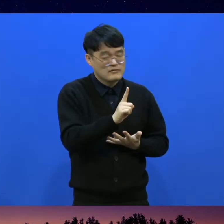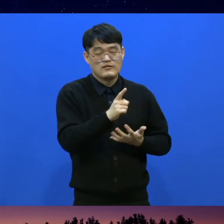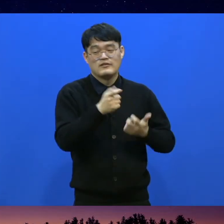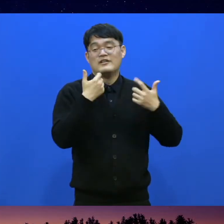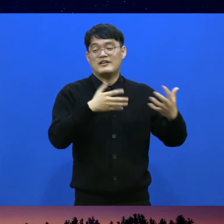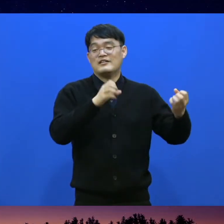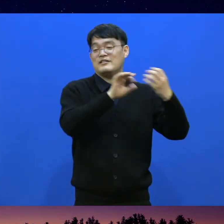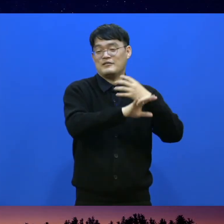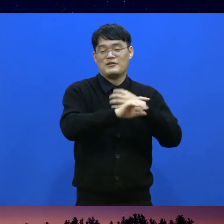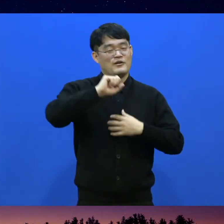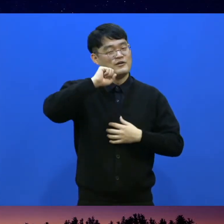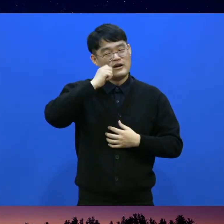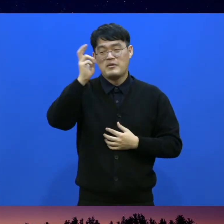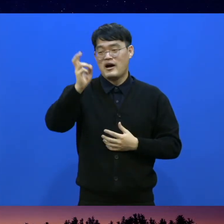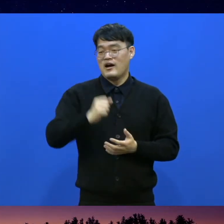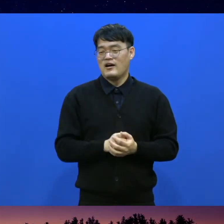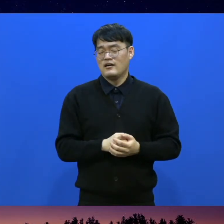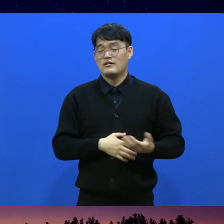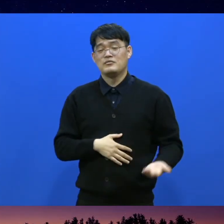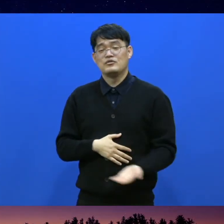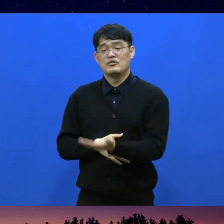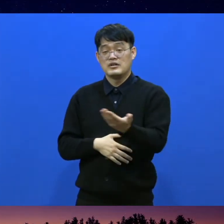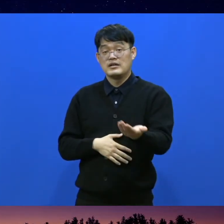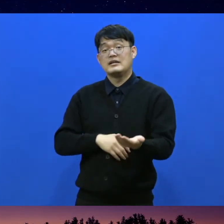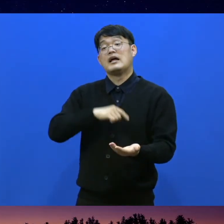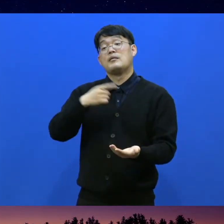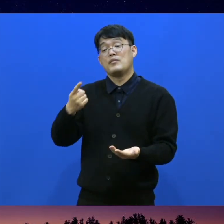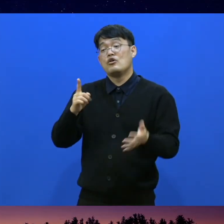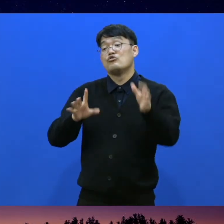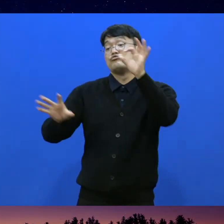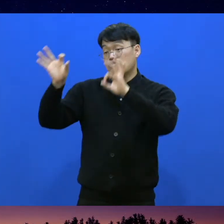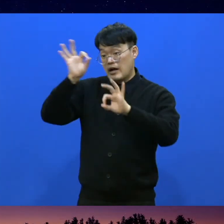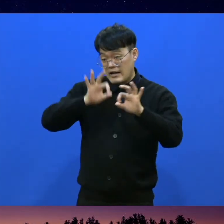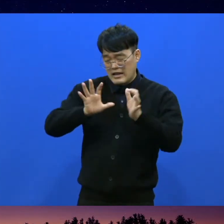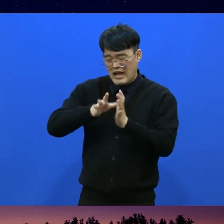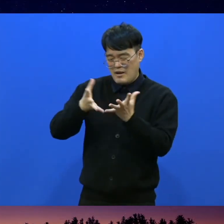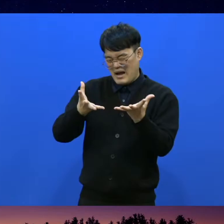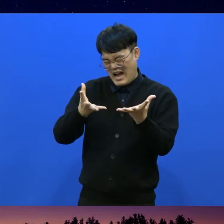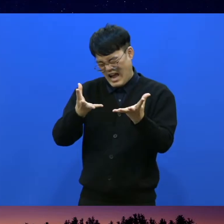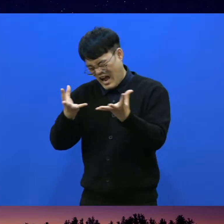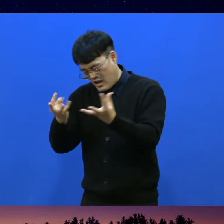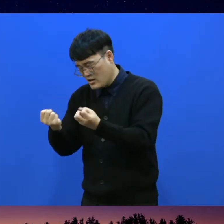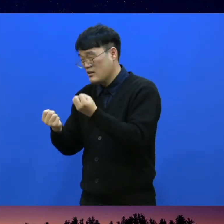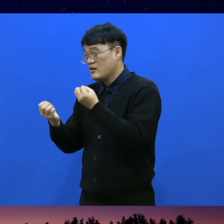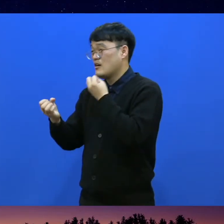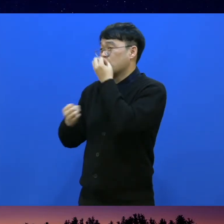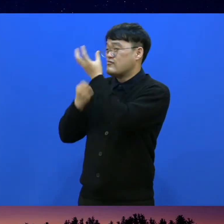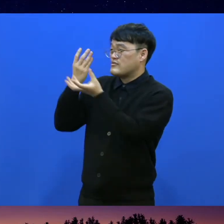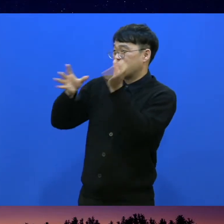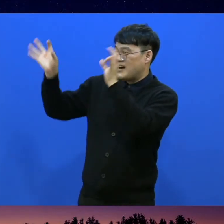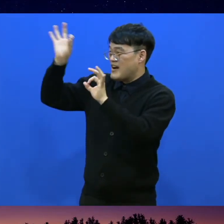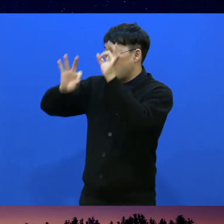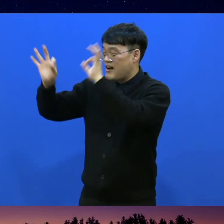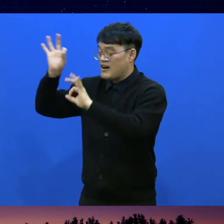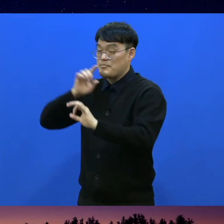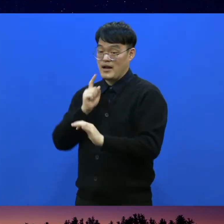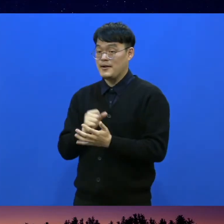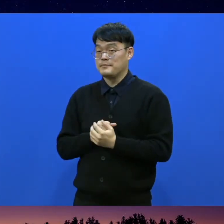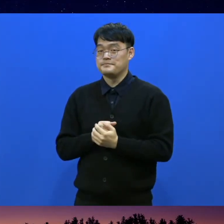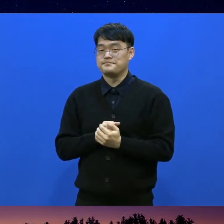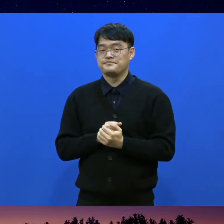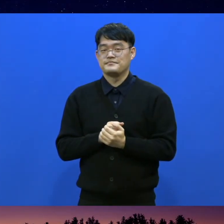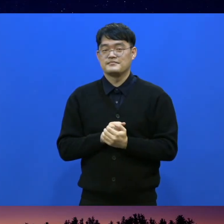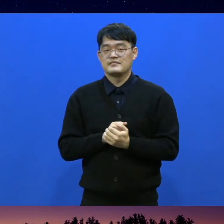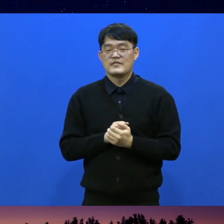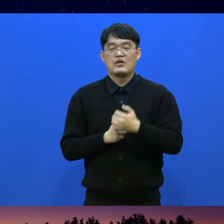자, 그 다음에 구하되 어떻게 해요? 많이 구하세요. 자, 로마서 8장 32절 보세요. 하나님의